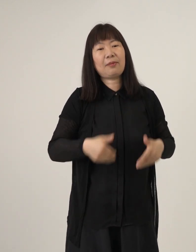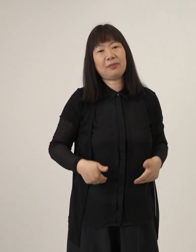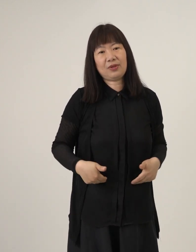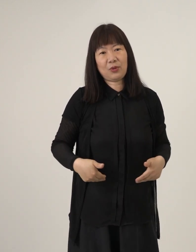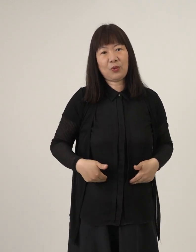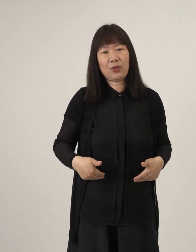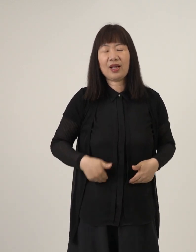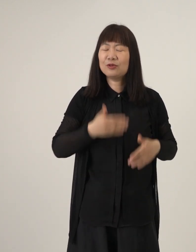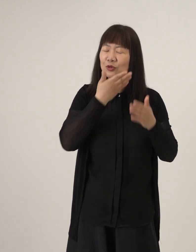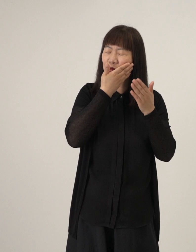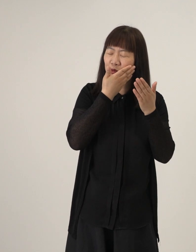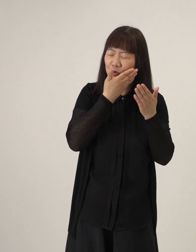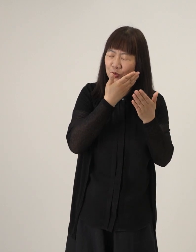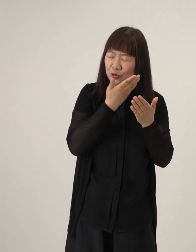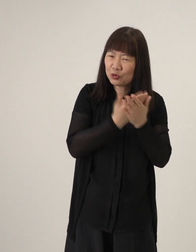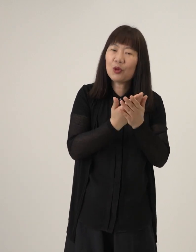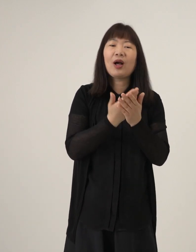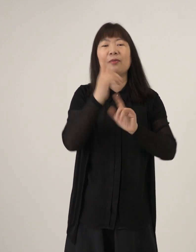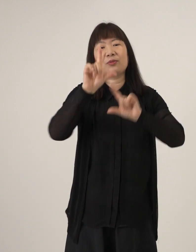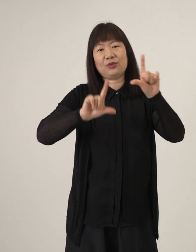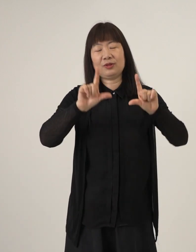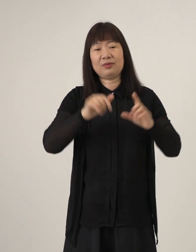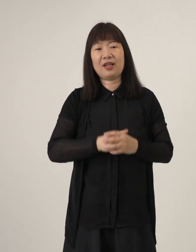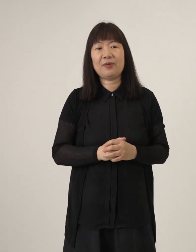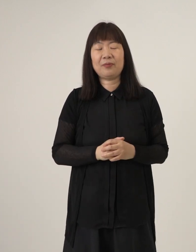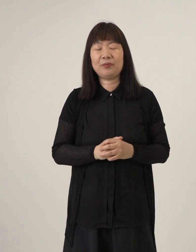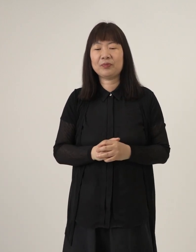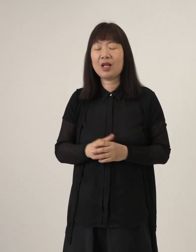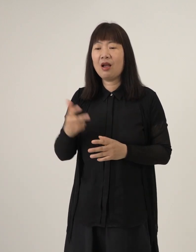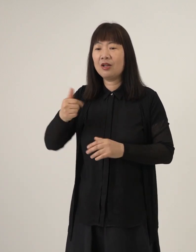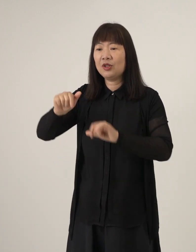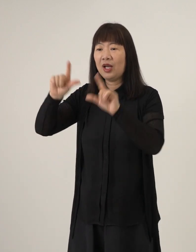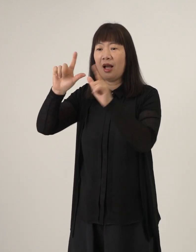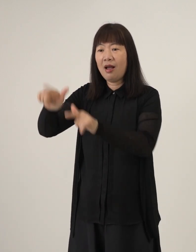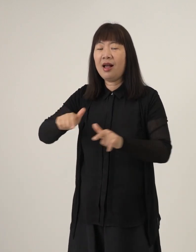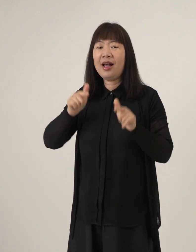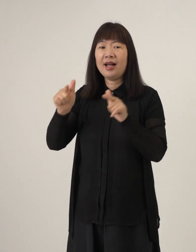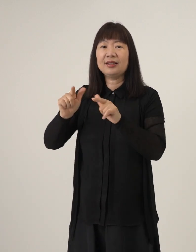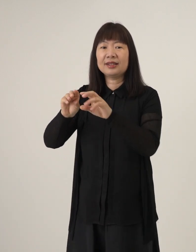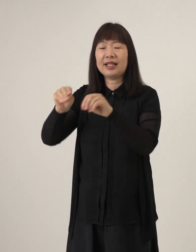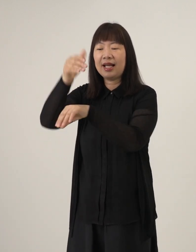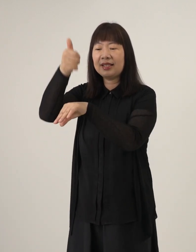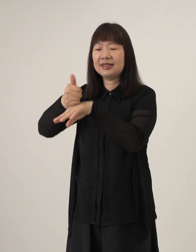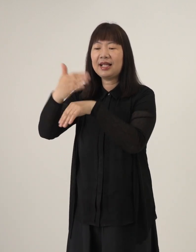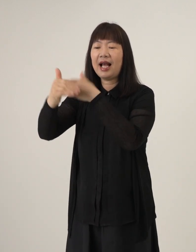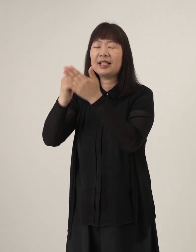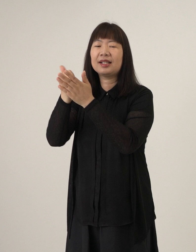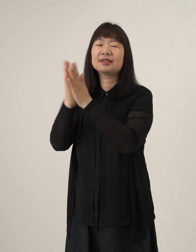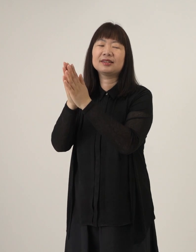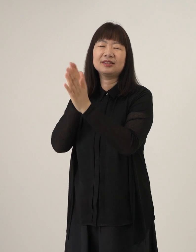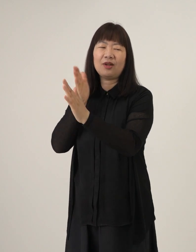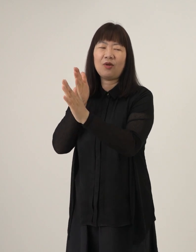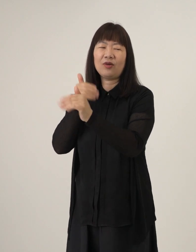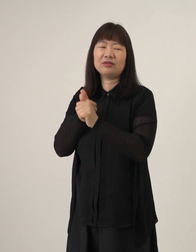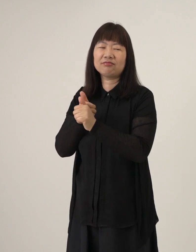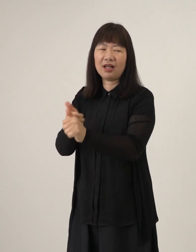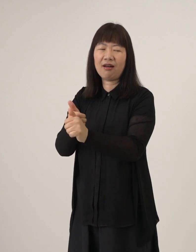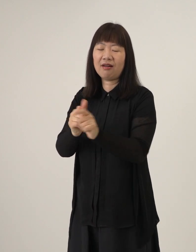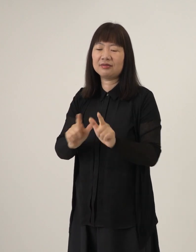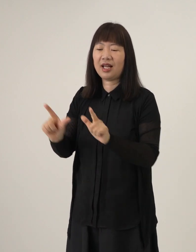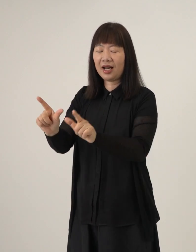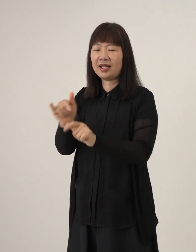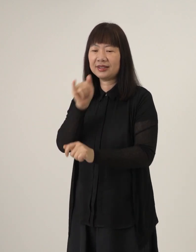우리는 이렇게 살죠. 주일 하루는 빵끝 하나님의 질서대로 살아요.